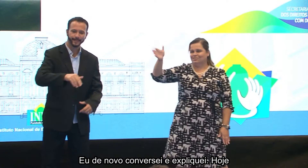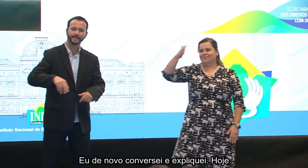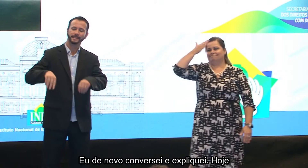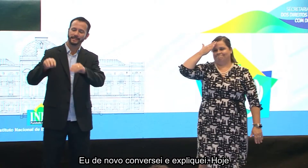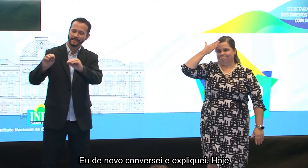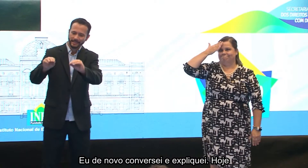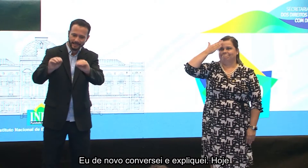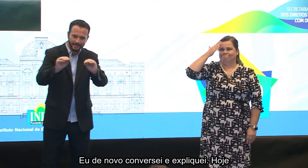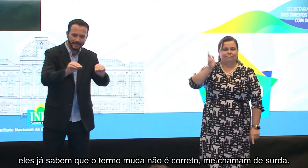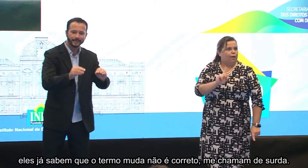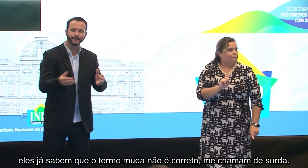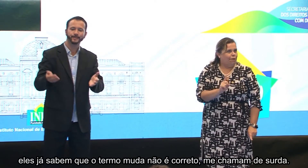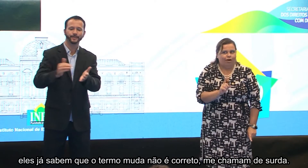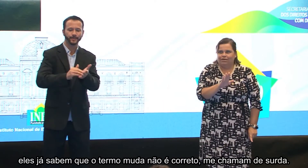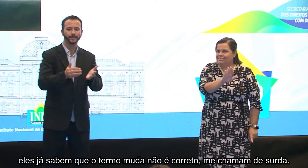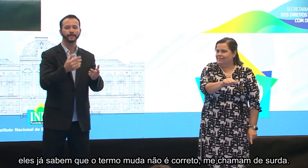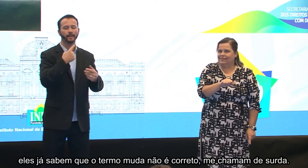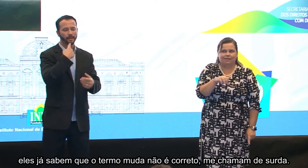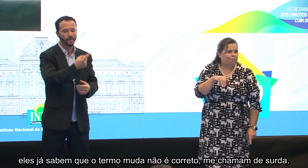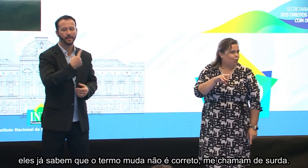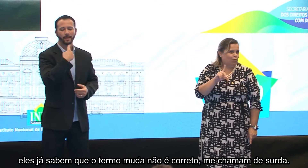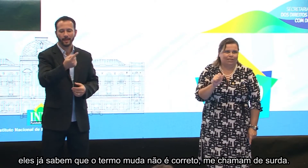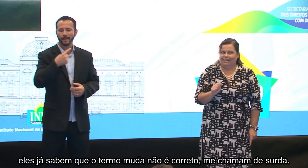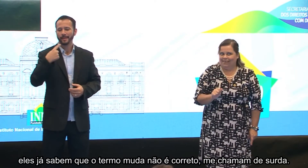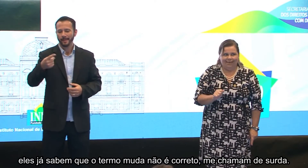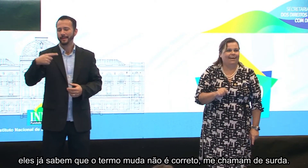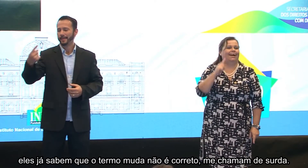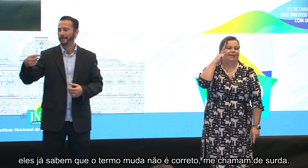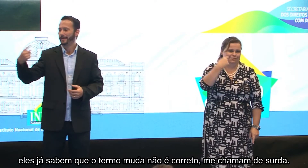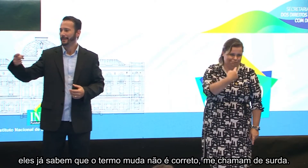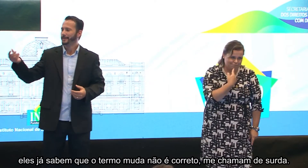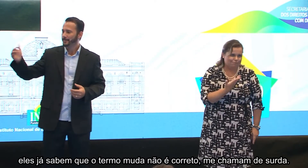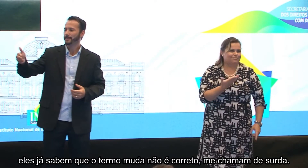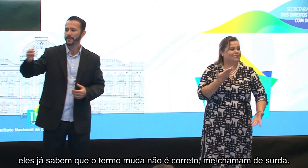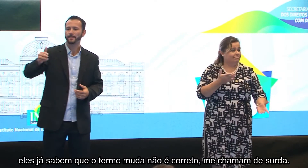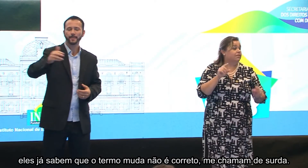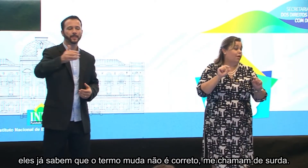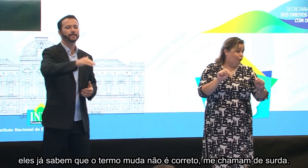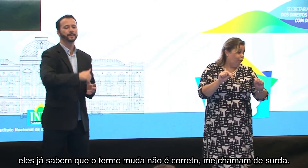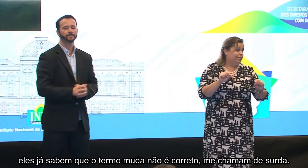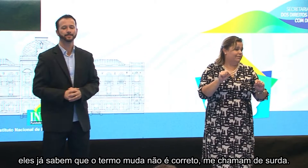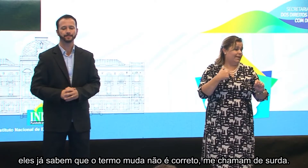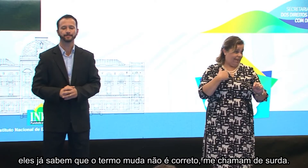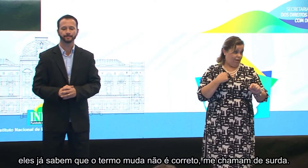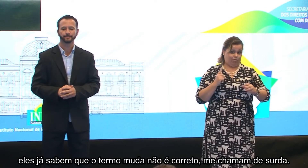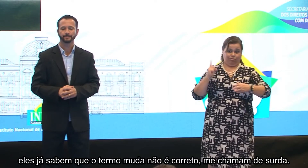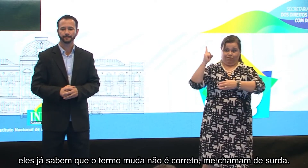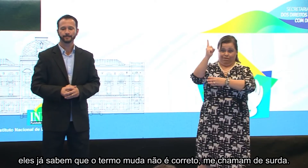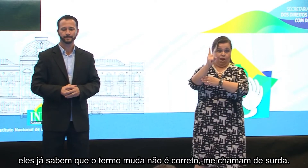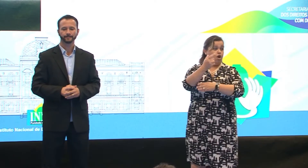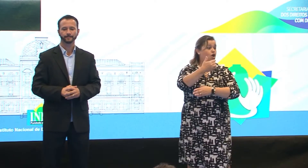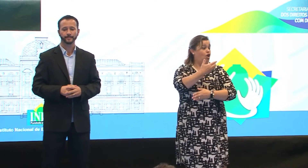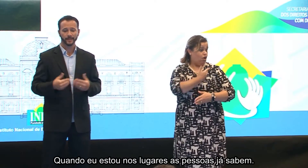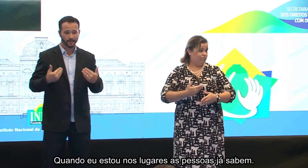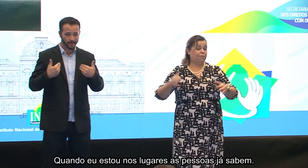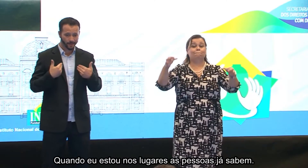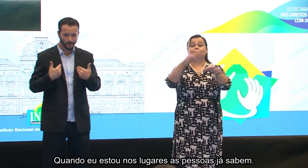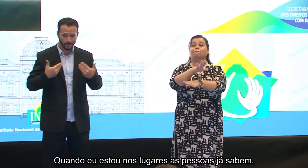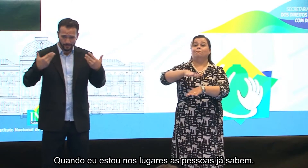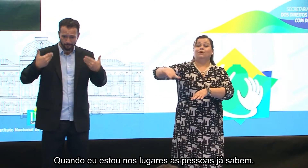Então hoje, eles já sabem que o termo muda não é correto, então me chamam de surda. Então, quando eu estou